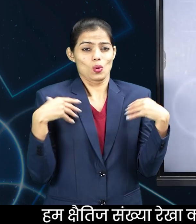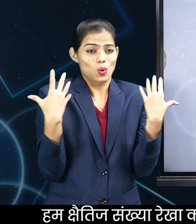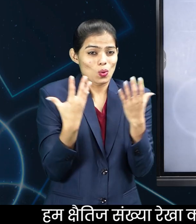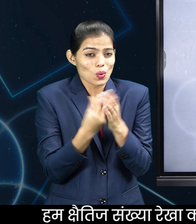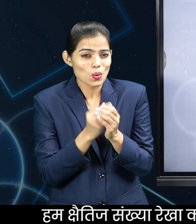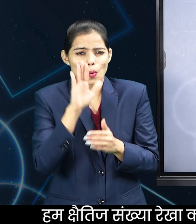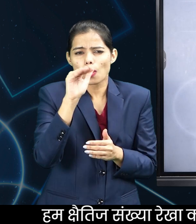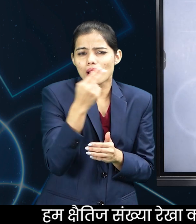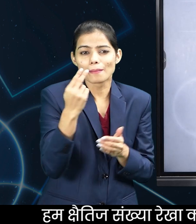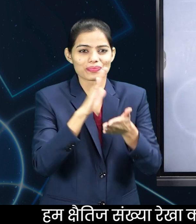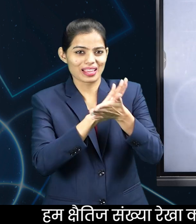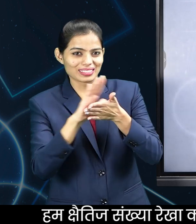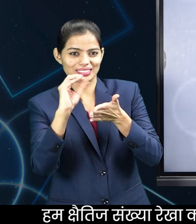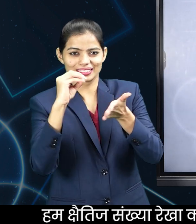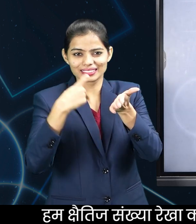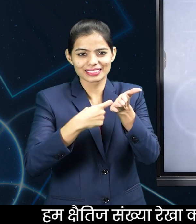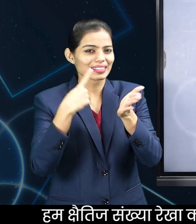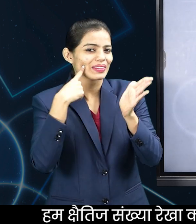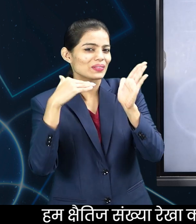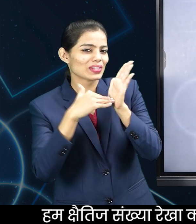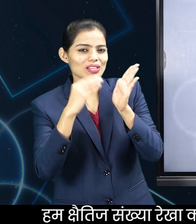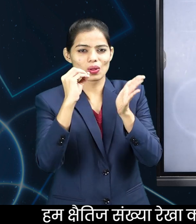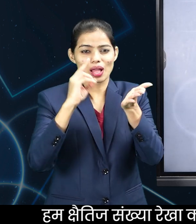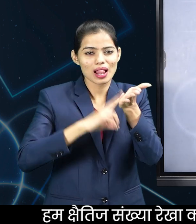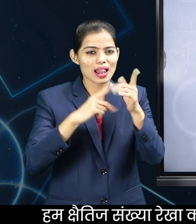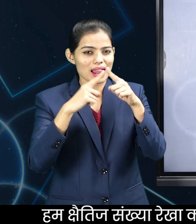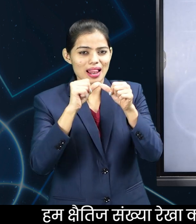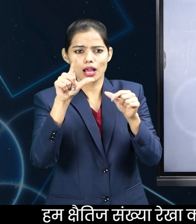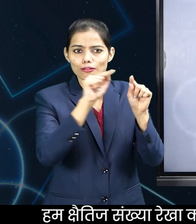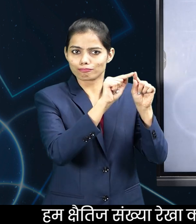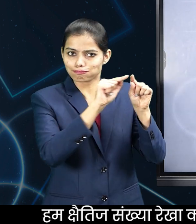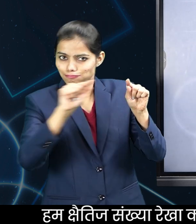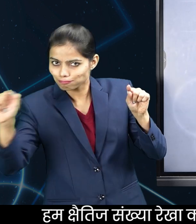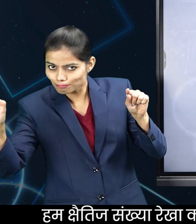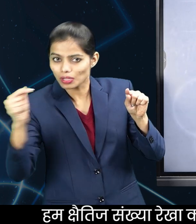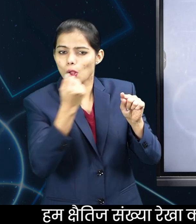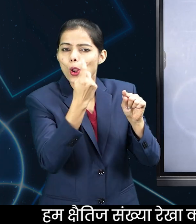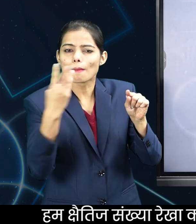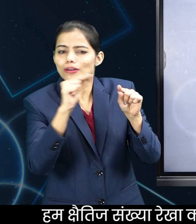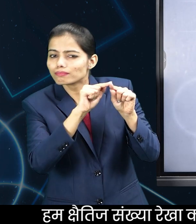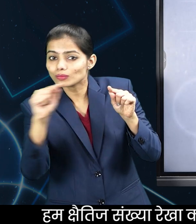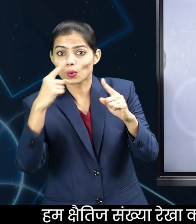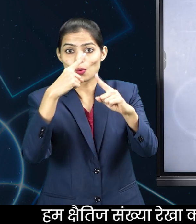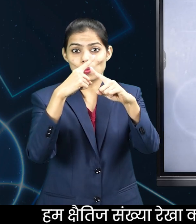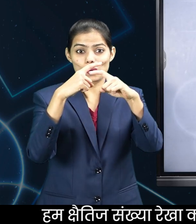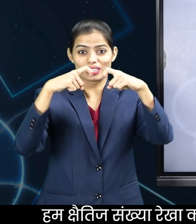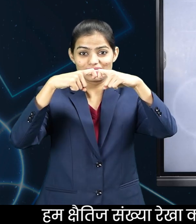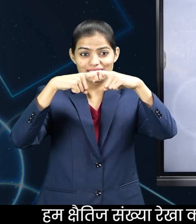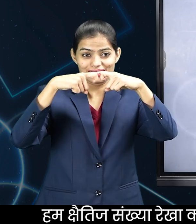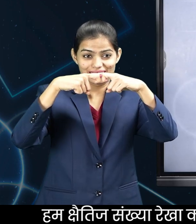हम क्षैतिज संख्या रेखा को x अक्ष और ऊर्ध्वाधर संख्या रेखा को y अक्ष